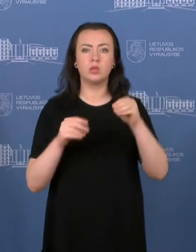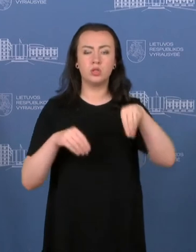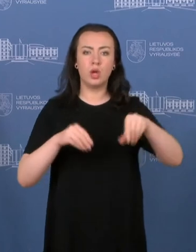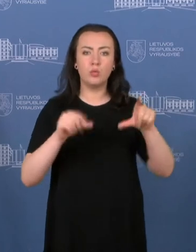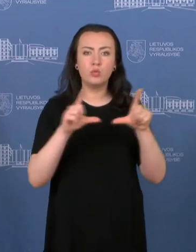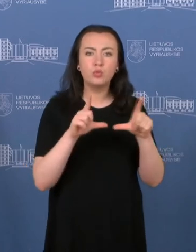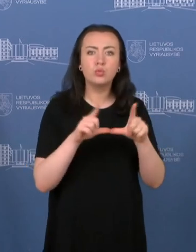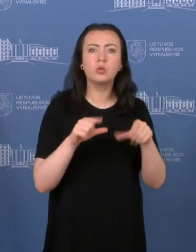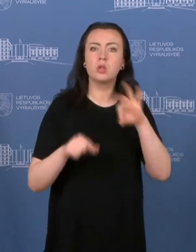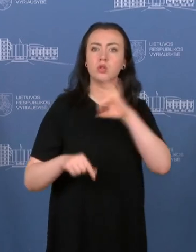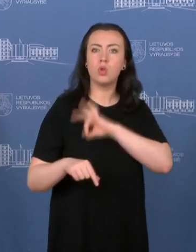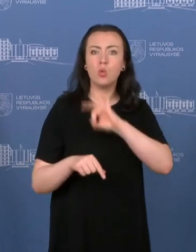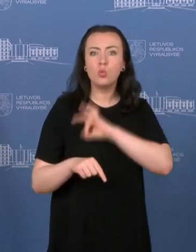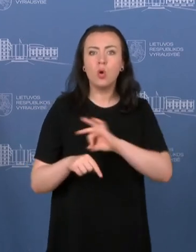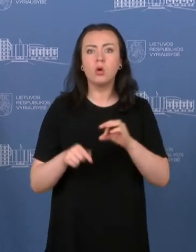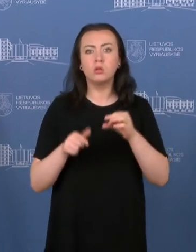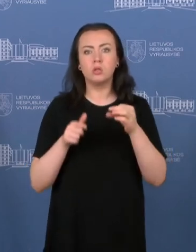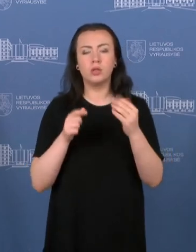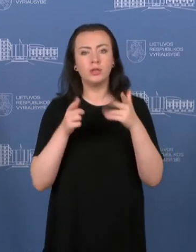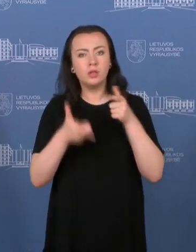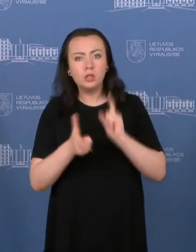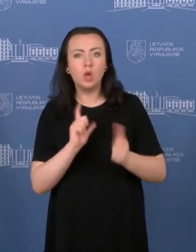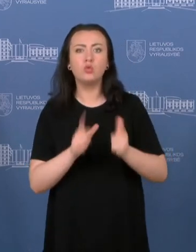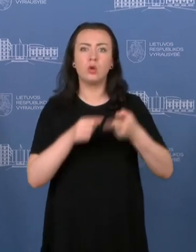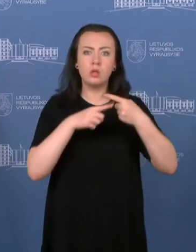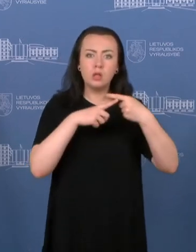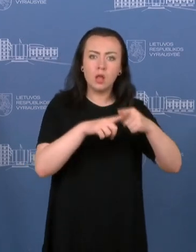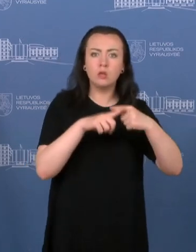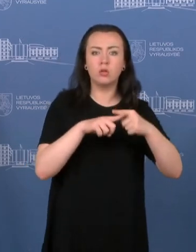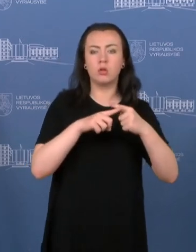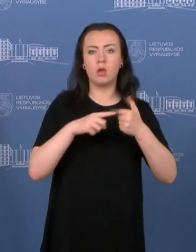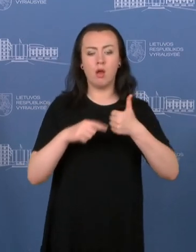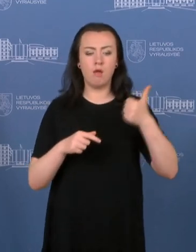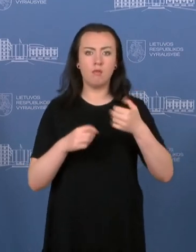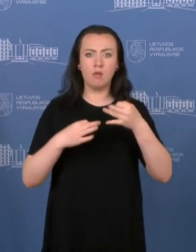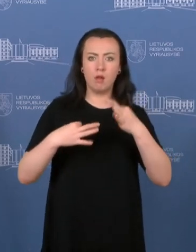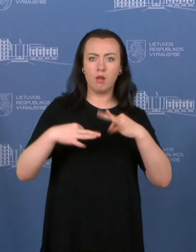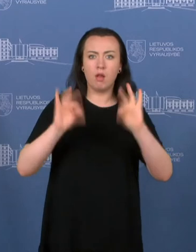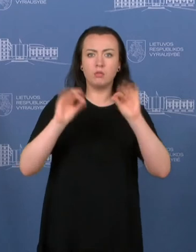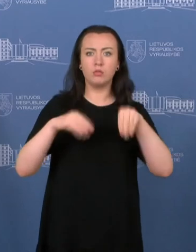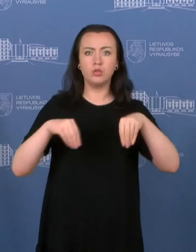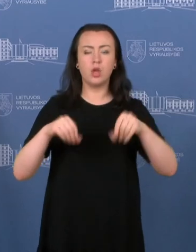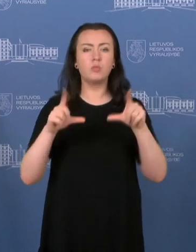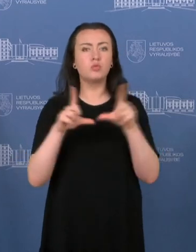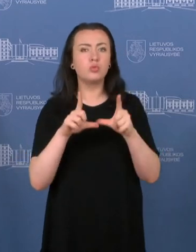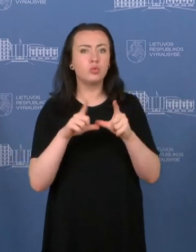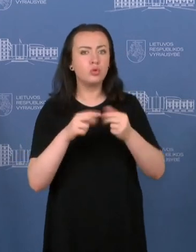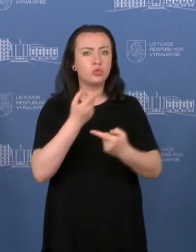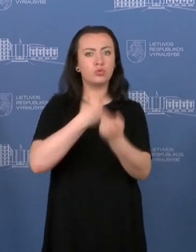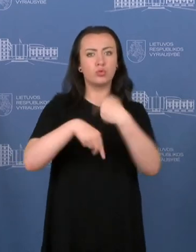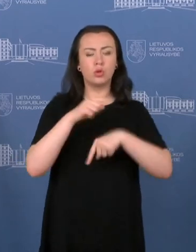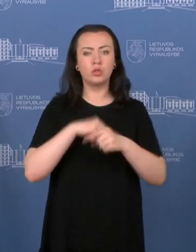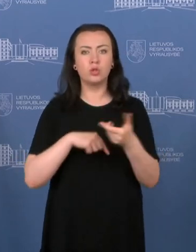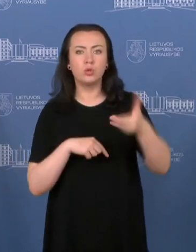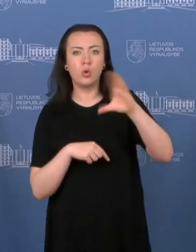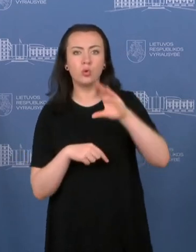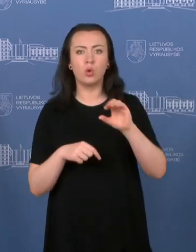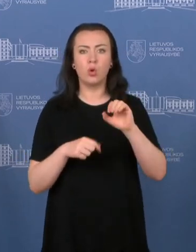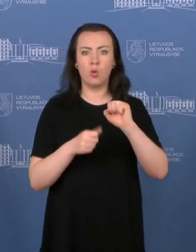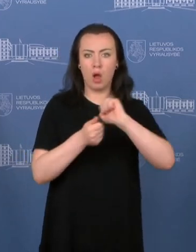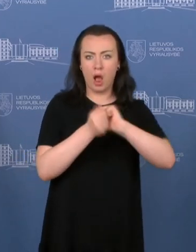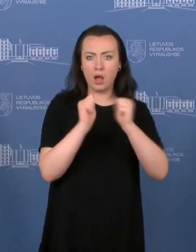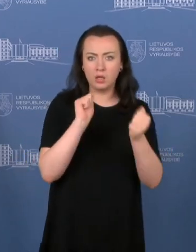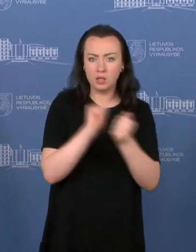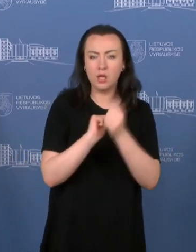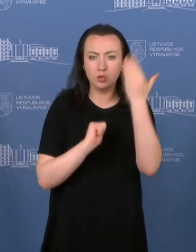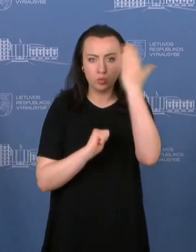ūkį, naudoti žymiai intensyviau beariminės technologijas, kas leistų iš esmės į žemę sugražinti daugiau anglies molekulių,